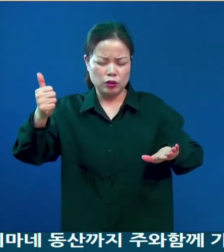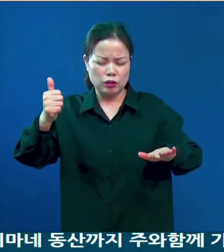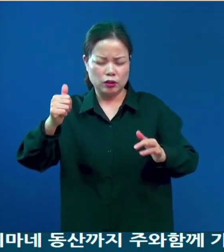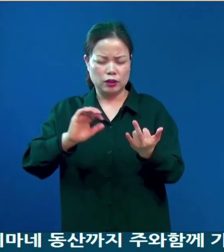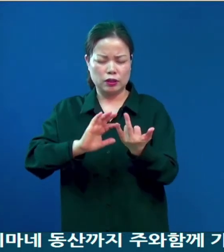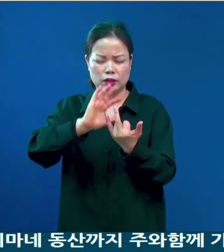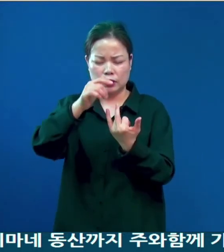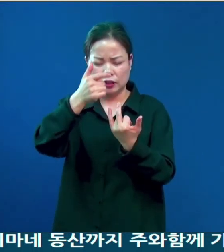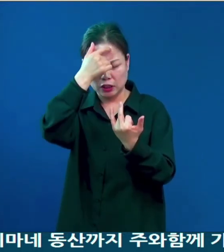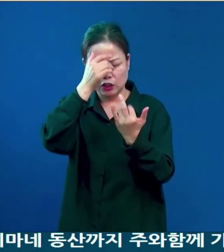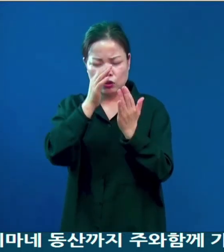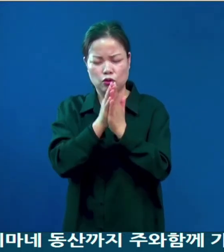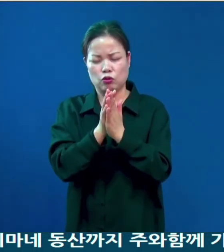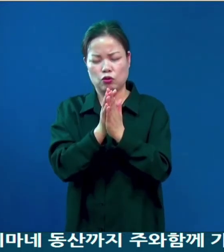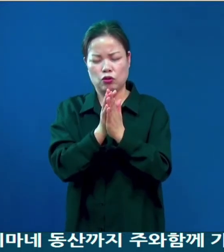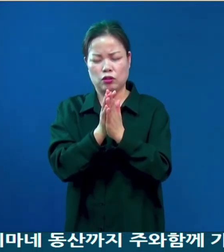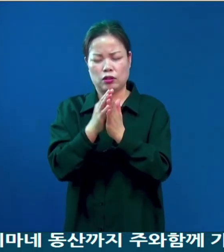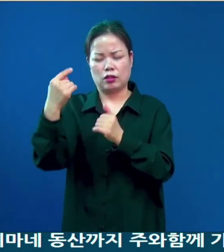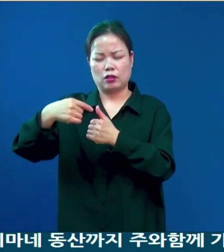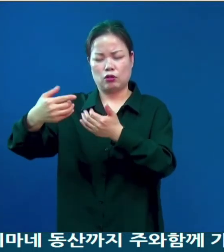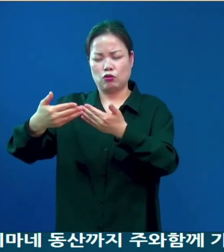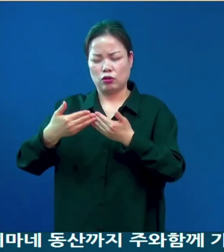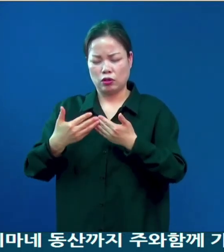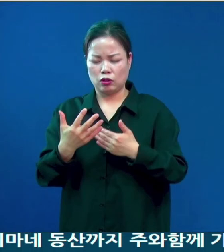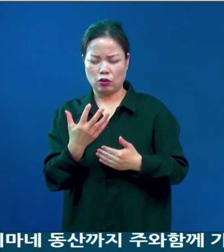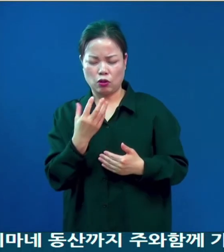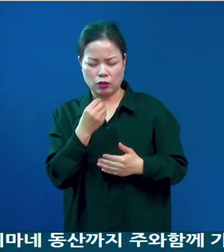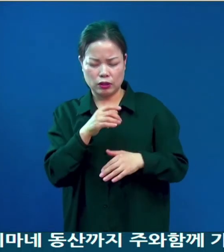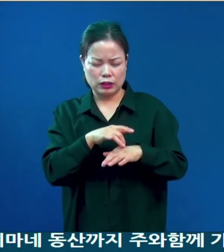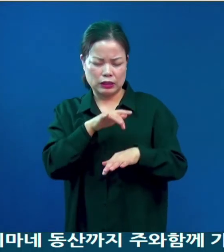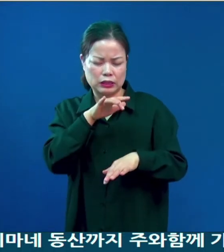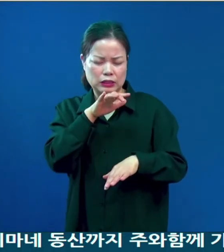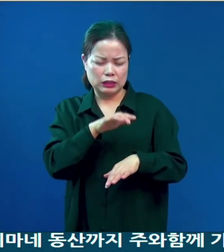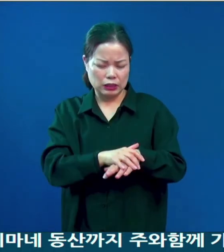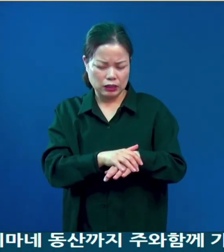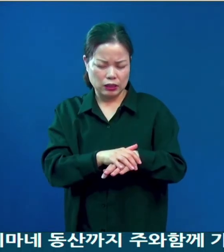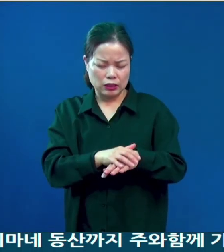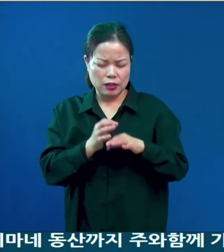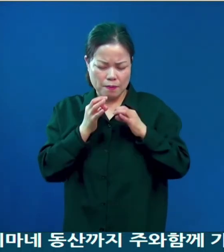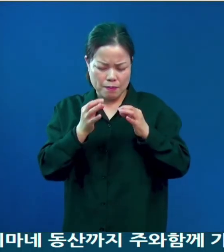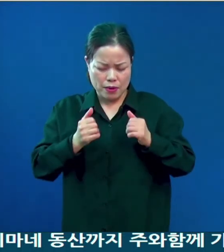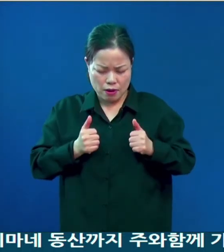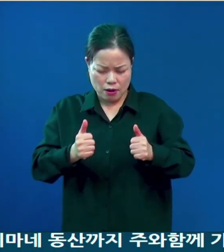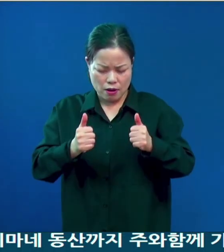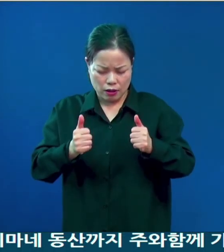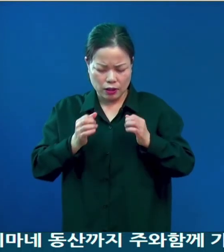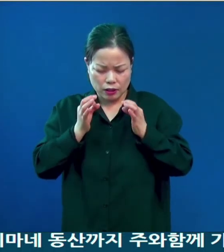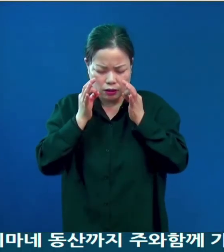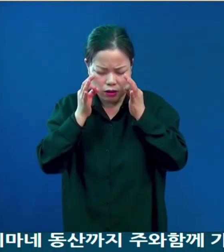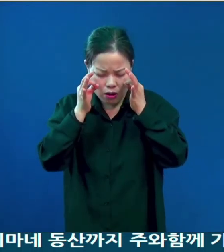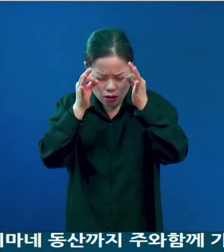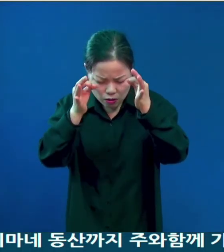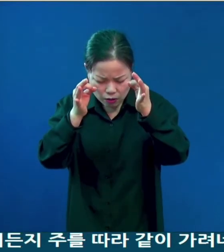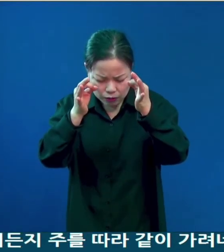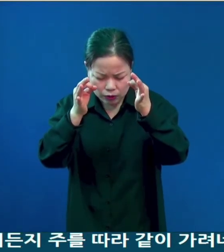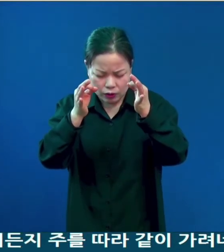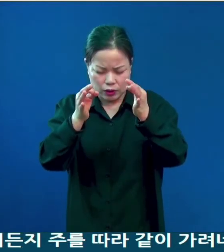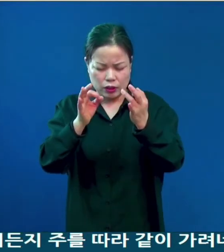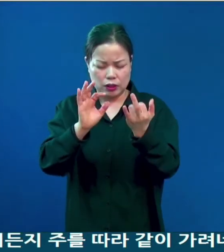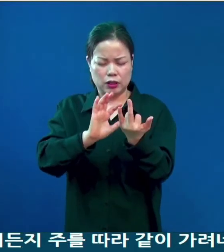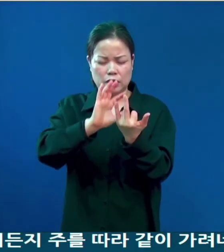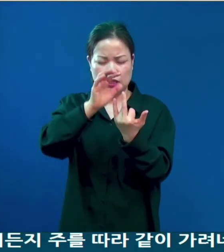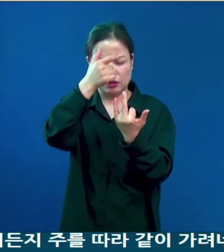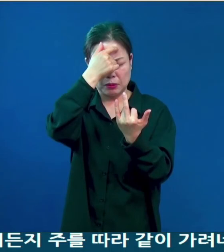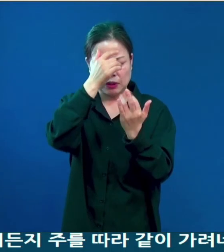겟세마네 기도를 가르쳐 주셔서 감사합니다. 거룩한 습관으로 그리고 또 힘쓰고 있어 더욱 간절함으로 우리가 이 겟세마네